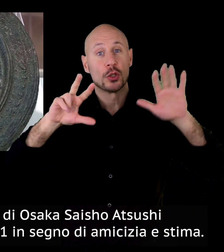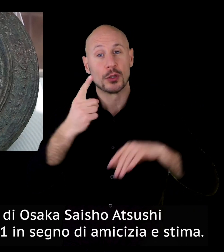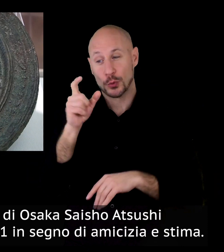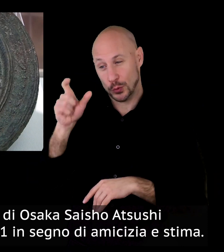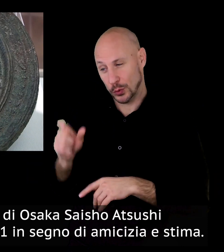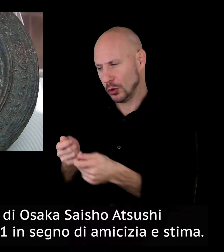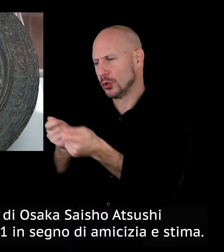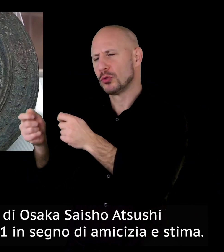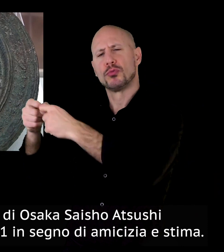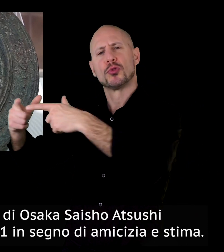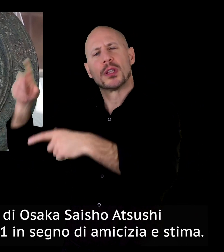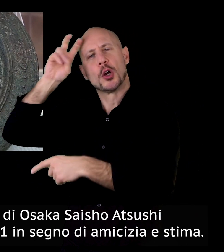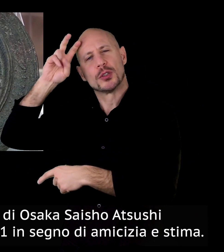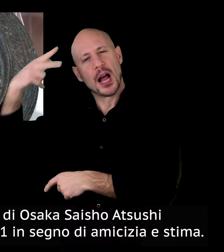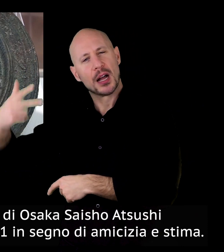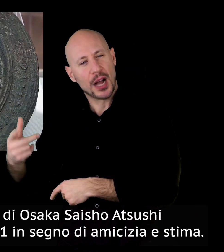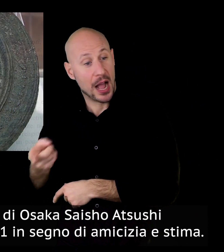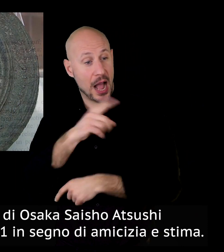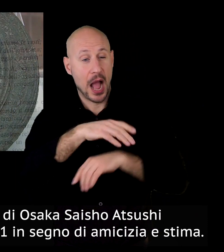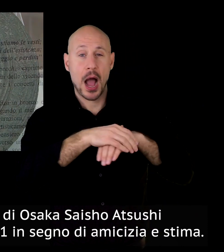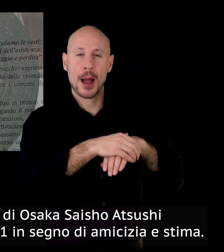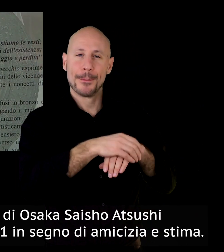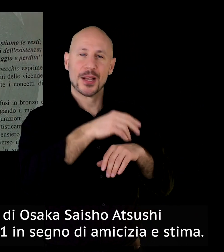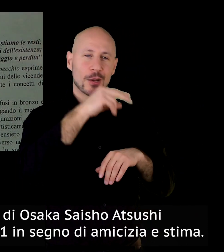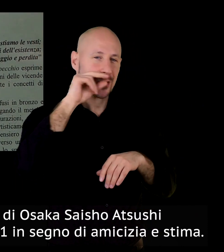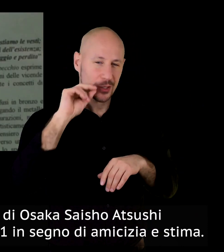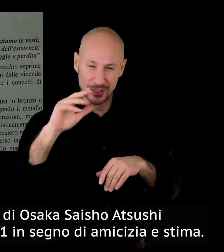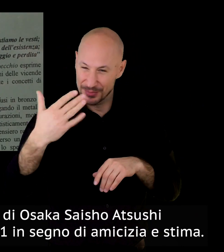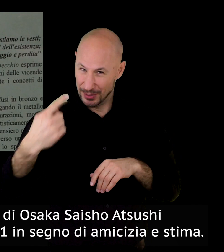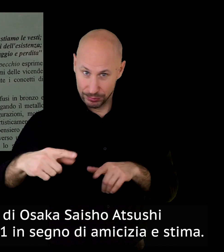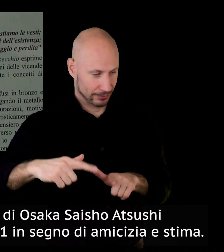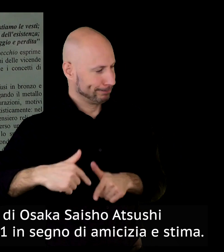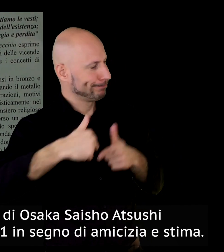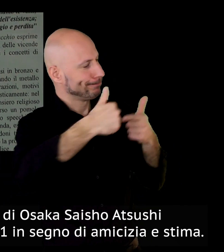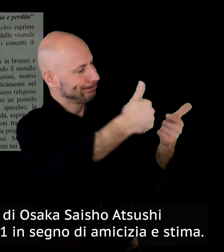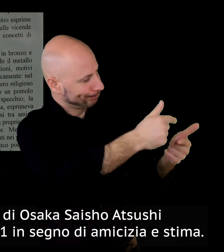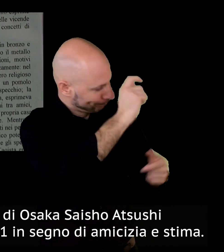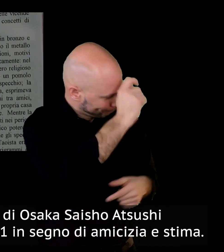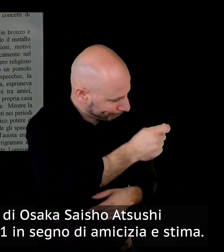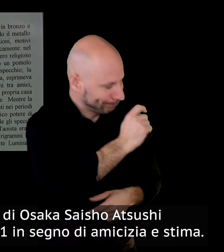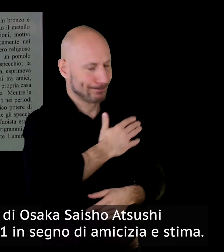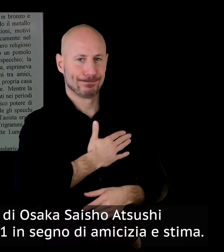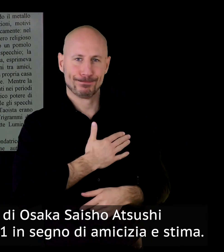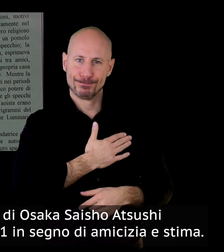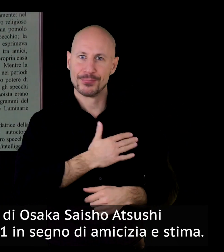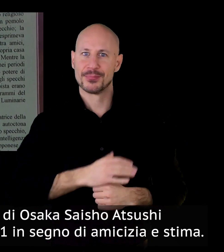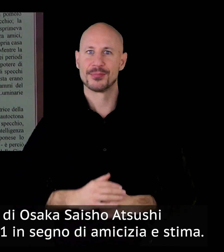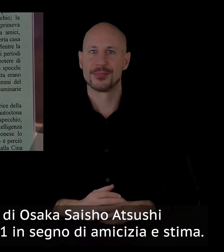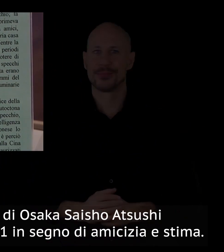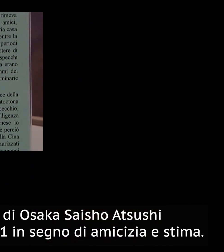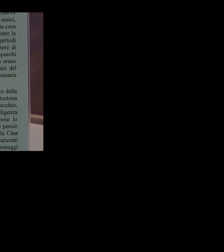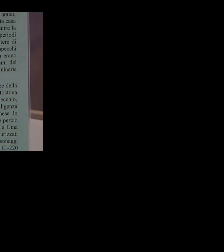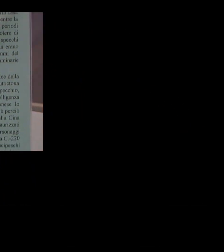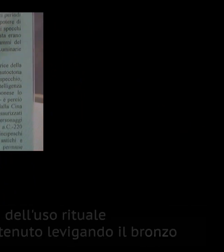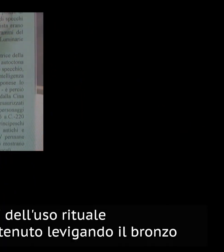donato dal prefetto di osa fra sideshow atsushi a edoardo chiossone nel 1881 in segno di amicizia e